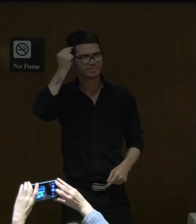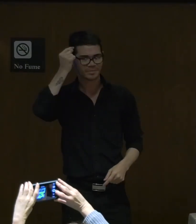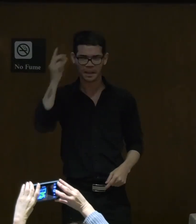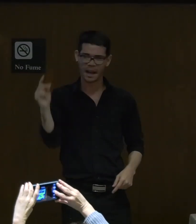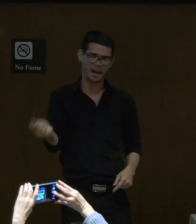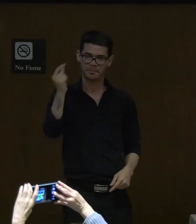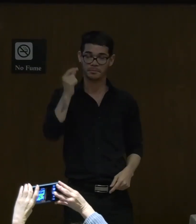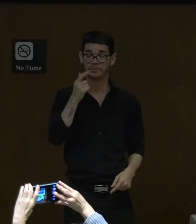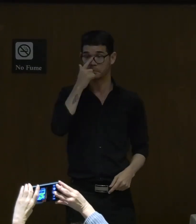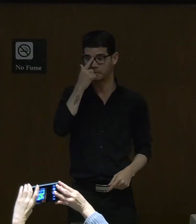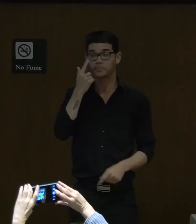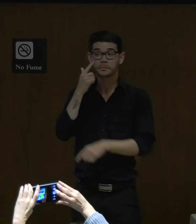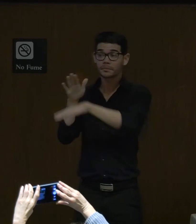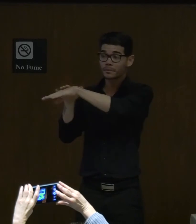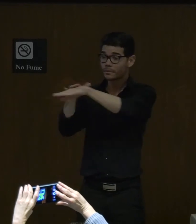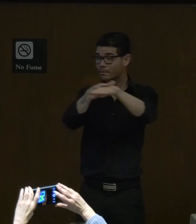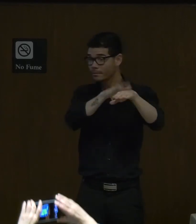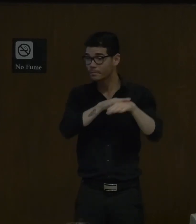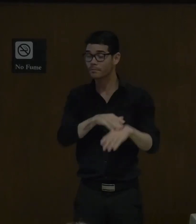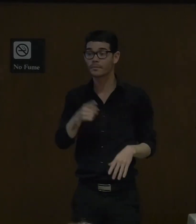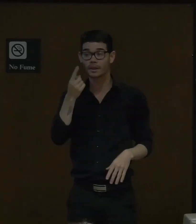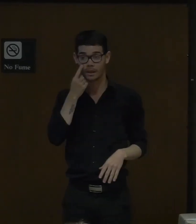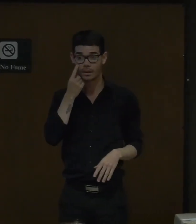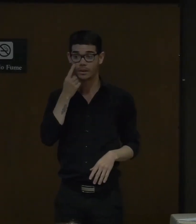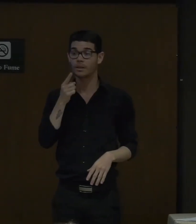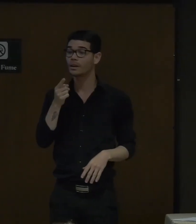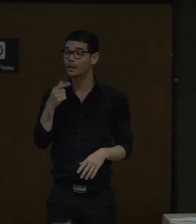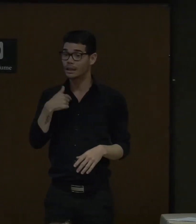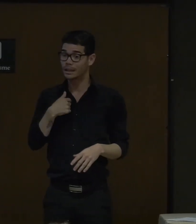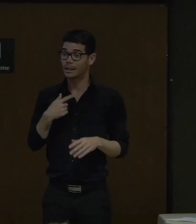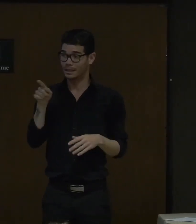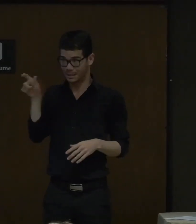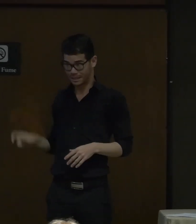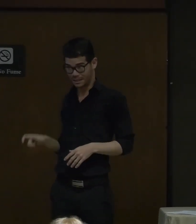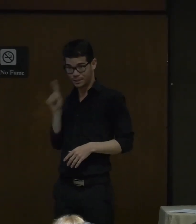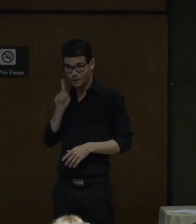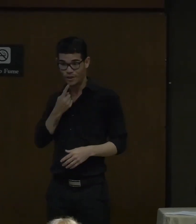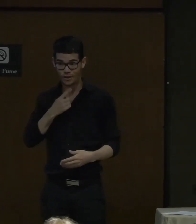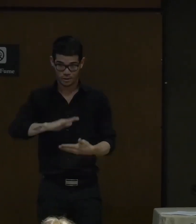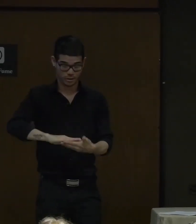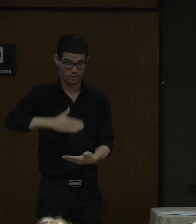Y quiero recordarle otra vez que no veían, en este experimento, no veían señas, solo veían palabras escritas.